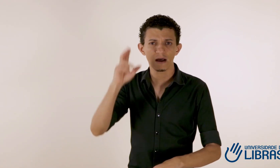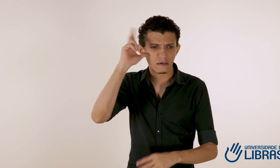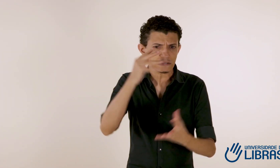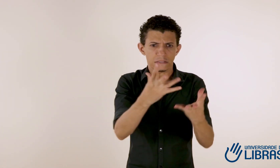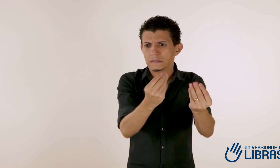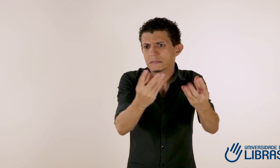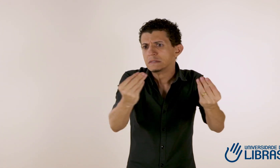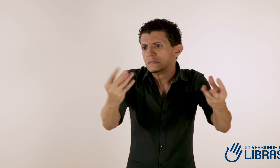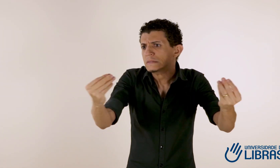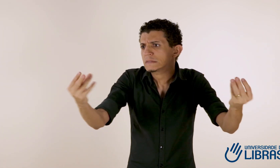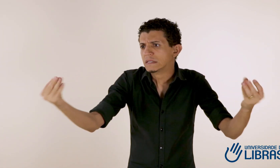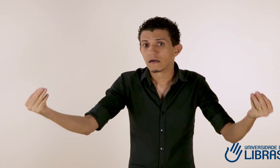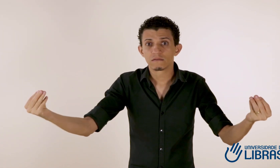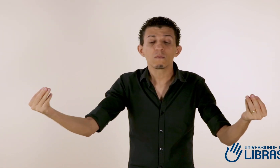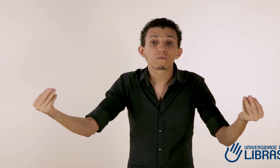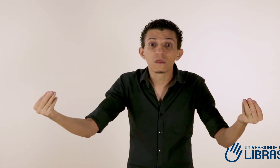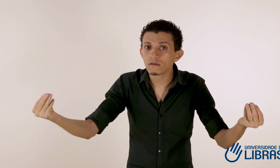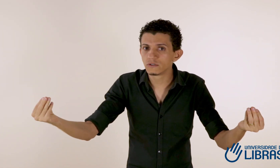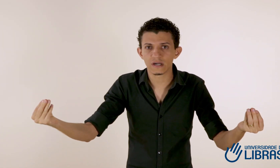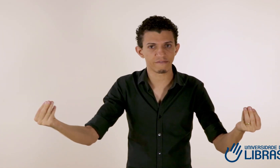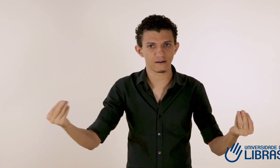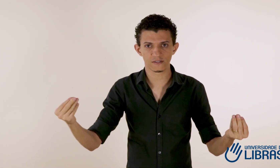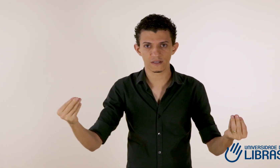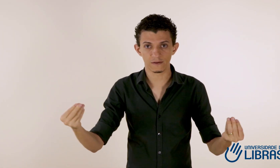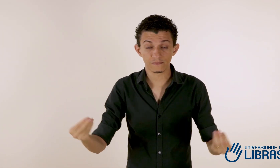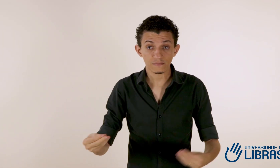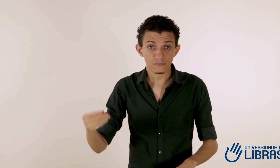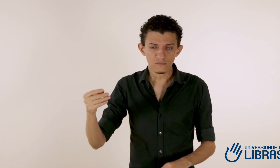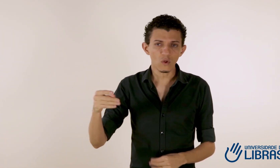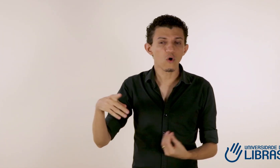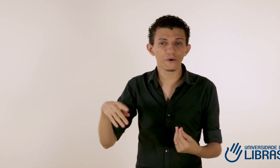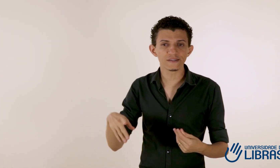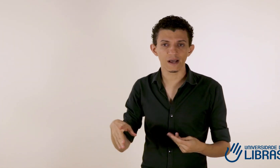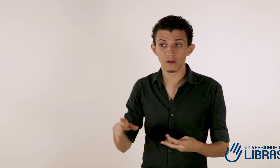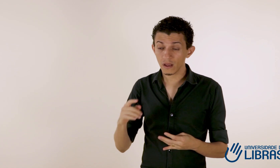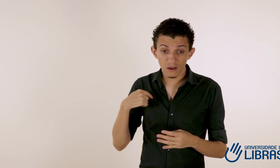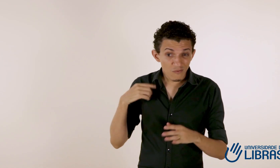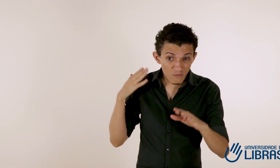usar. Tem um tanto de cavalos aqui. Ou, por exemplo,